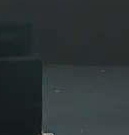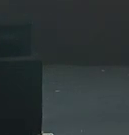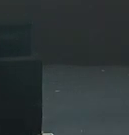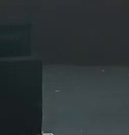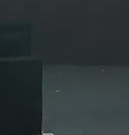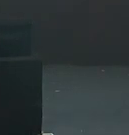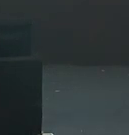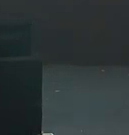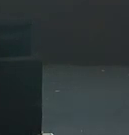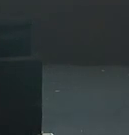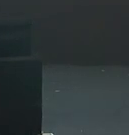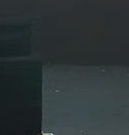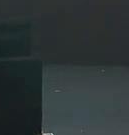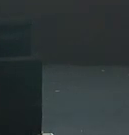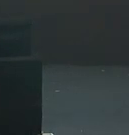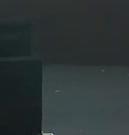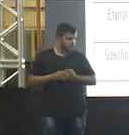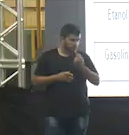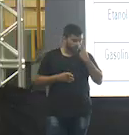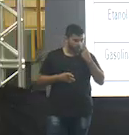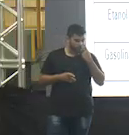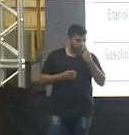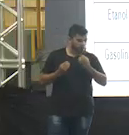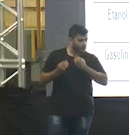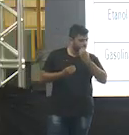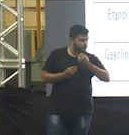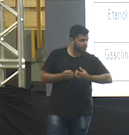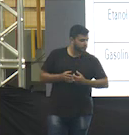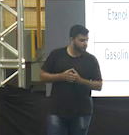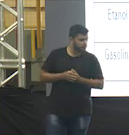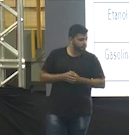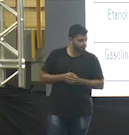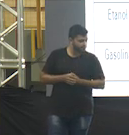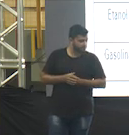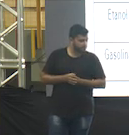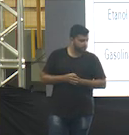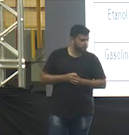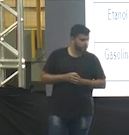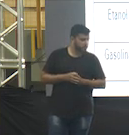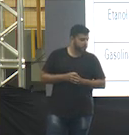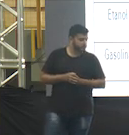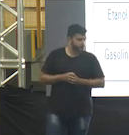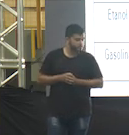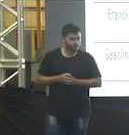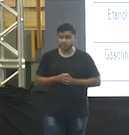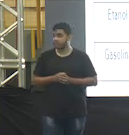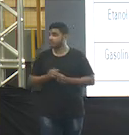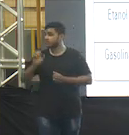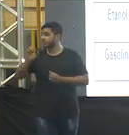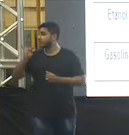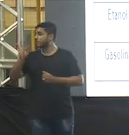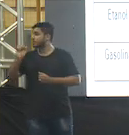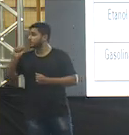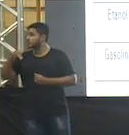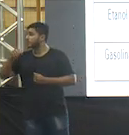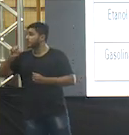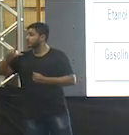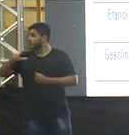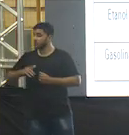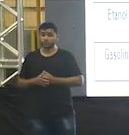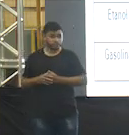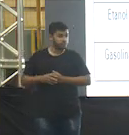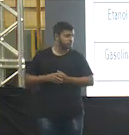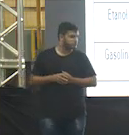pelo amor de Deus. O quadro resume alguns dados aproximados sobre esses combustíveis. Ó, etanol.